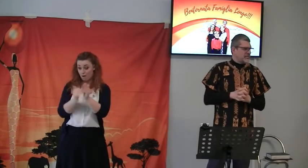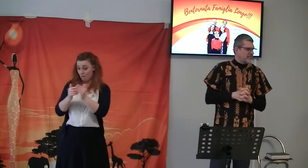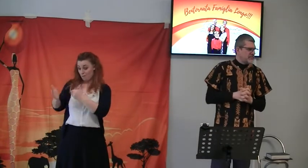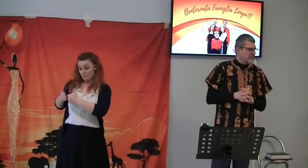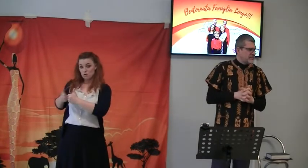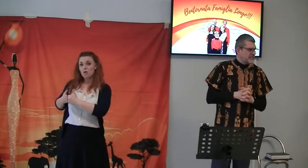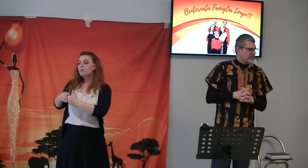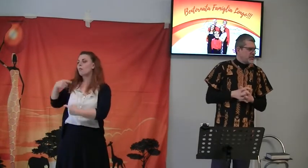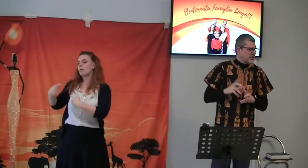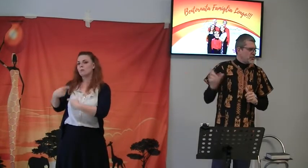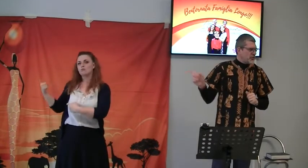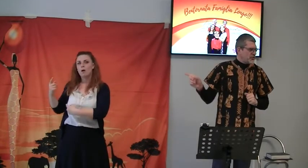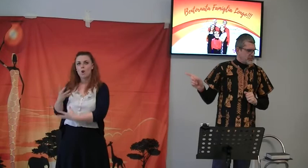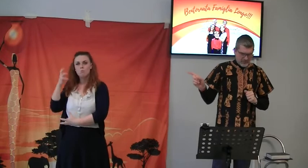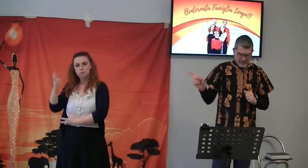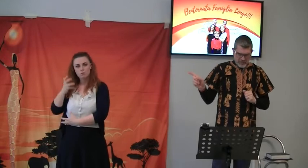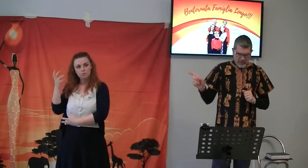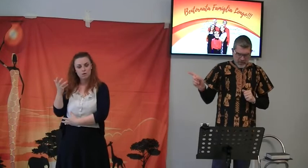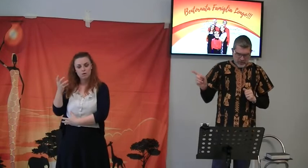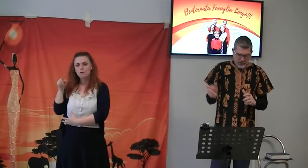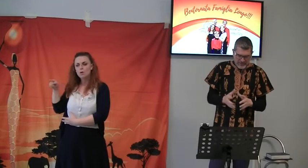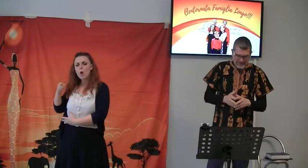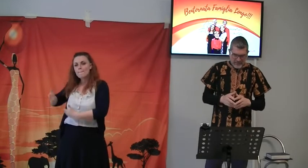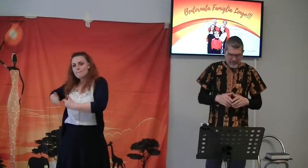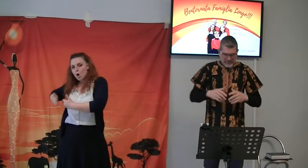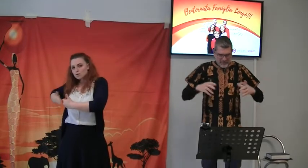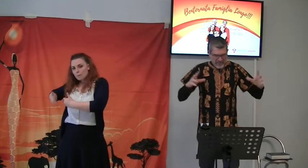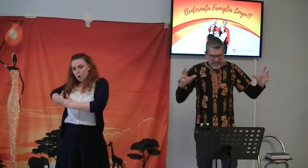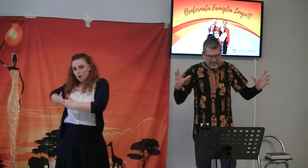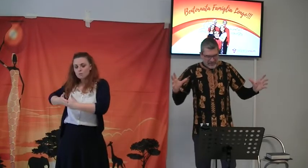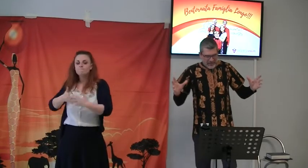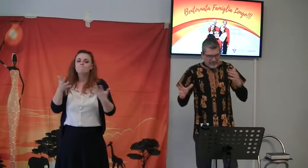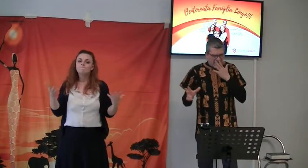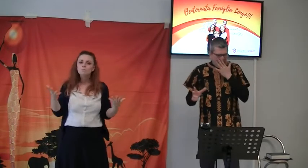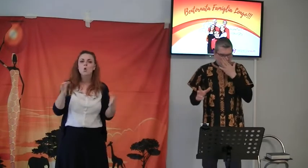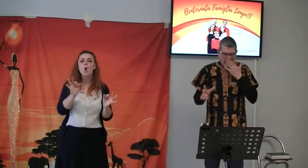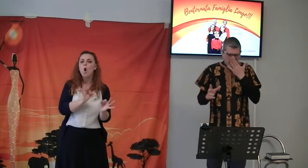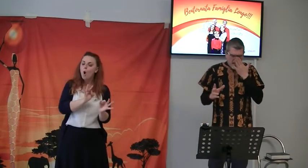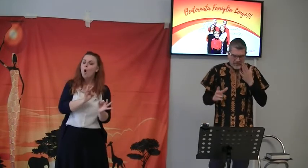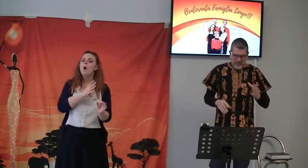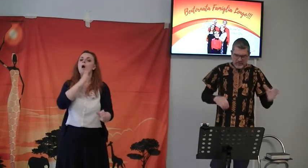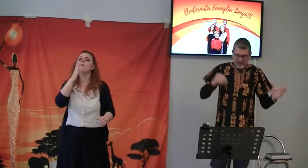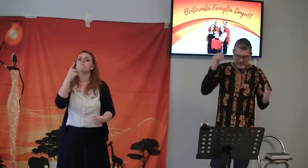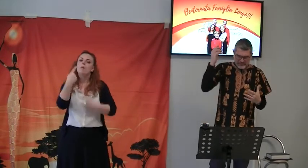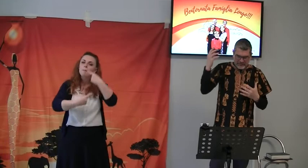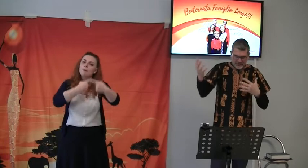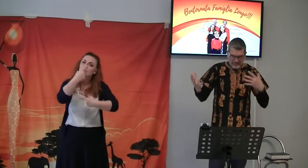rumore, del nostro prossimo. Noi ci lamentiamo della famiglia, che le cose non vanno in